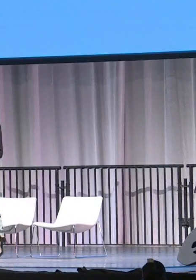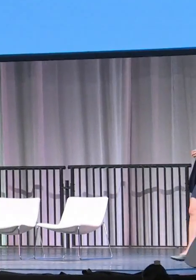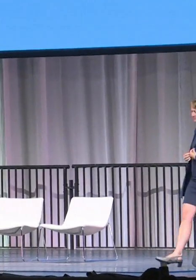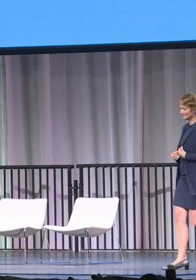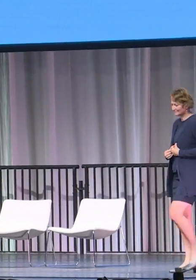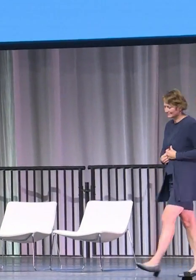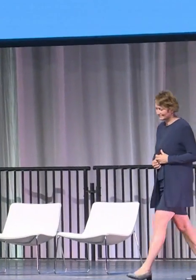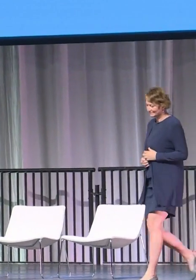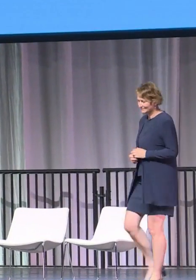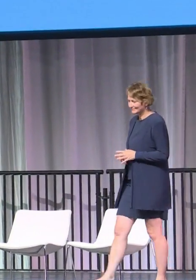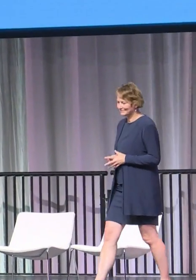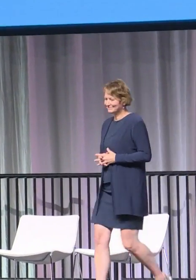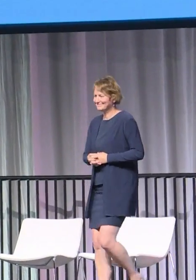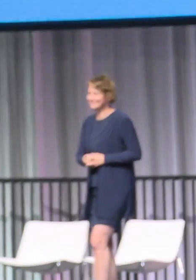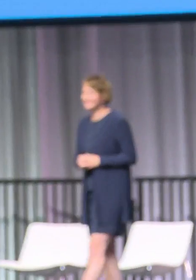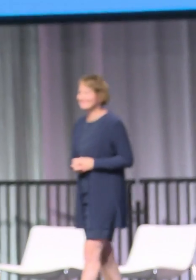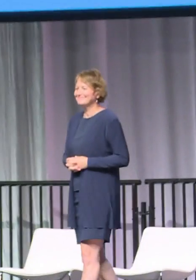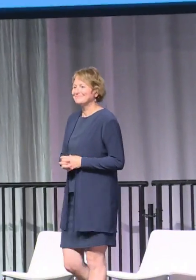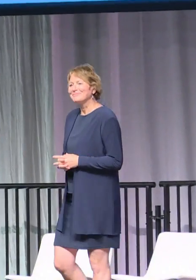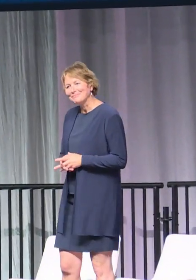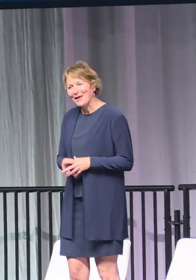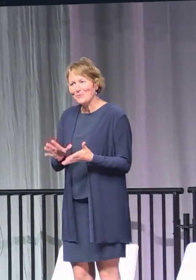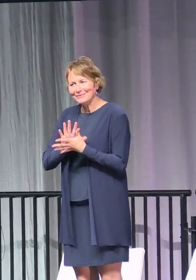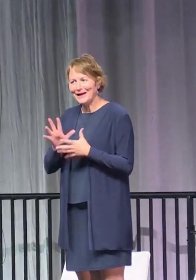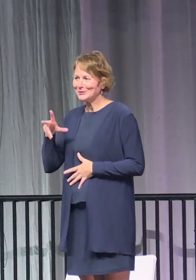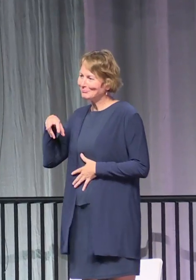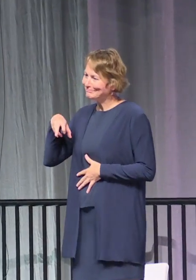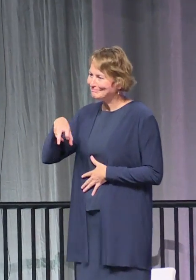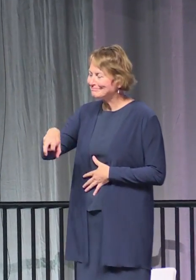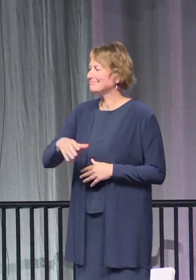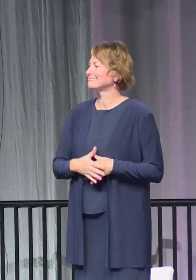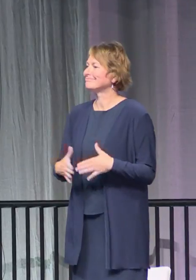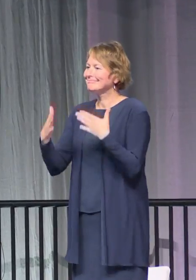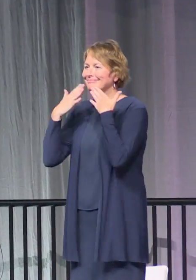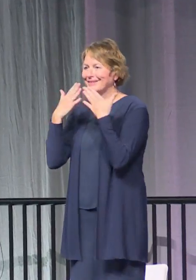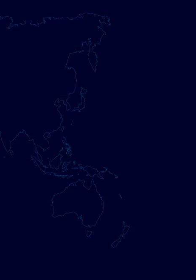com um declínio do financiamento internacional, eleva o temor de um aumento da epidemia.